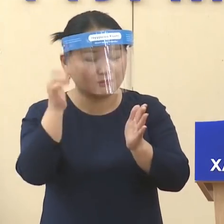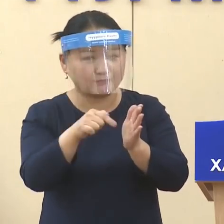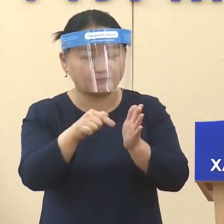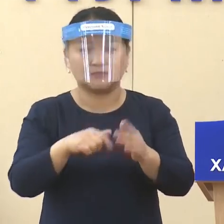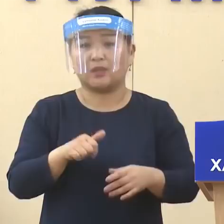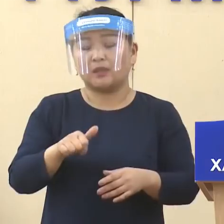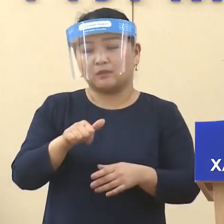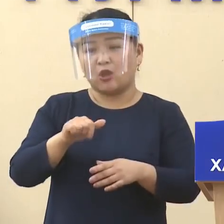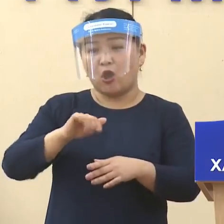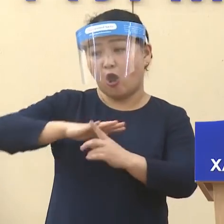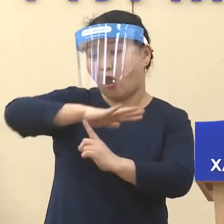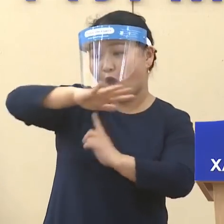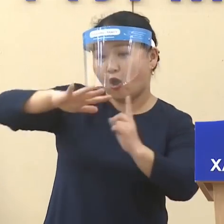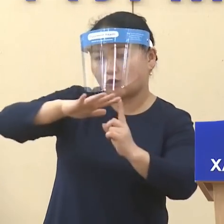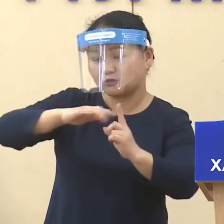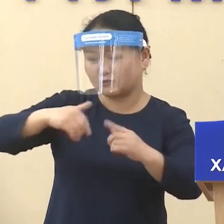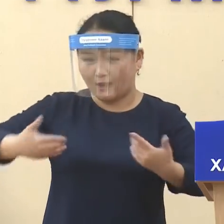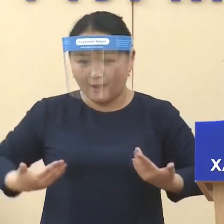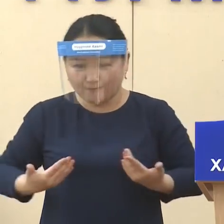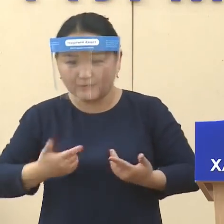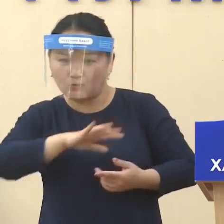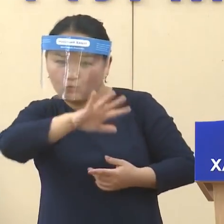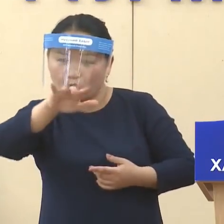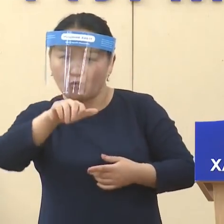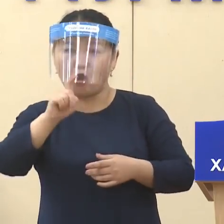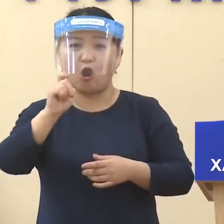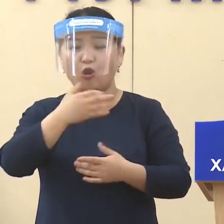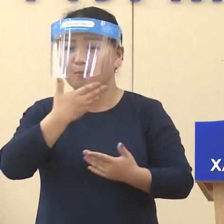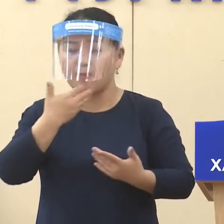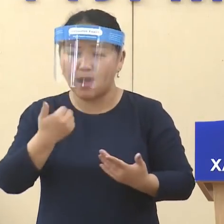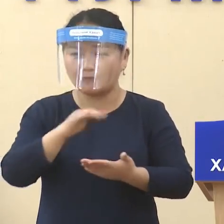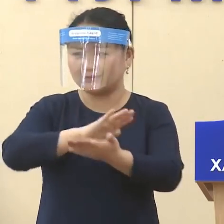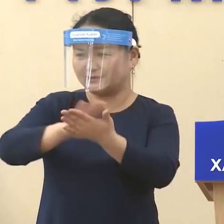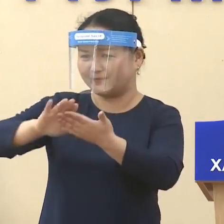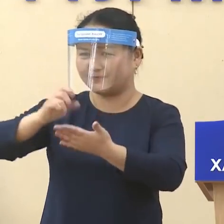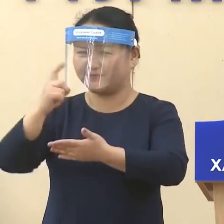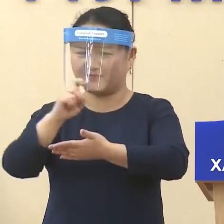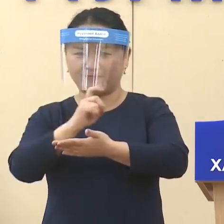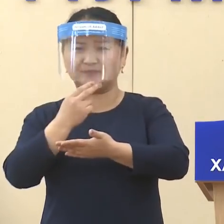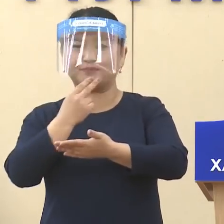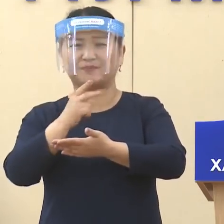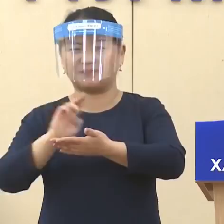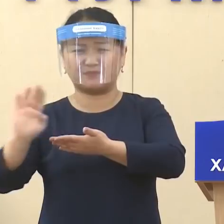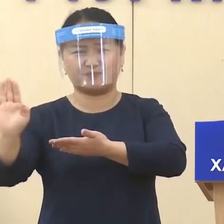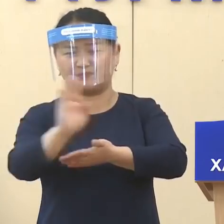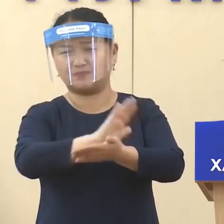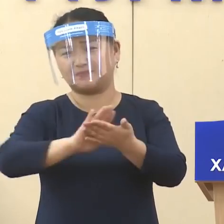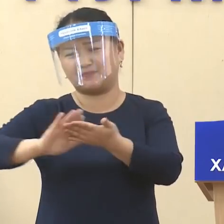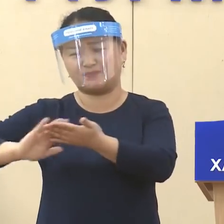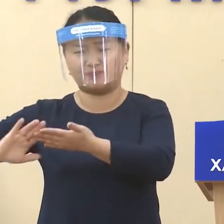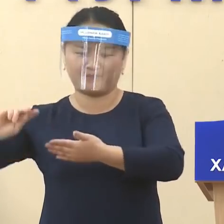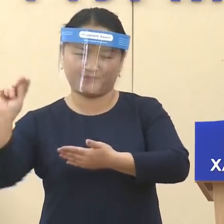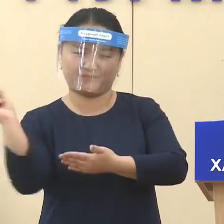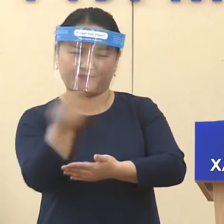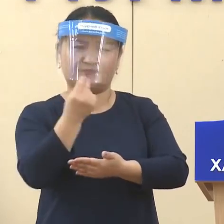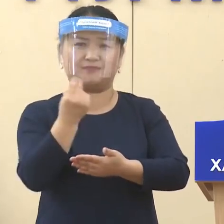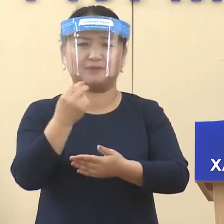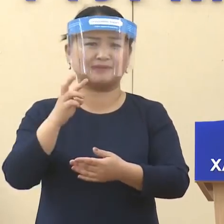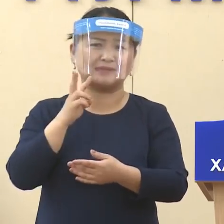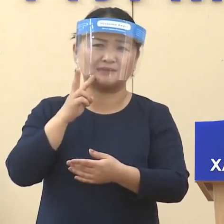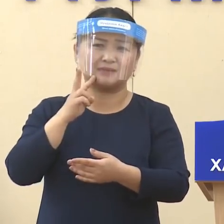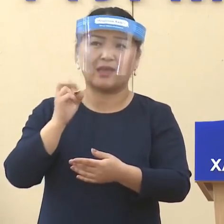Орчин тойрон байгаа газраа хүн хоггүй байх, албан газраа халдвар гүйцэтгэлт хийх, цэвэрхэн байх, байнга одоо цэвэрлэгээ хийж, агааржуулалт хийж